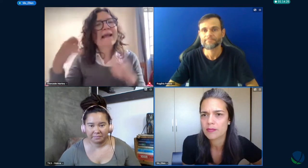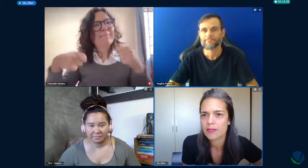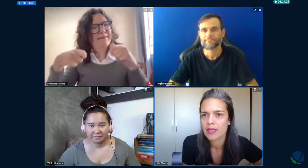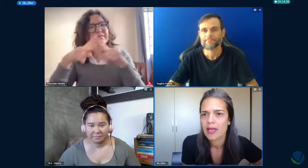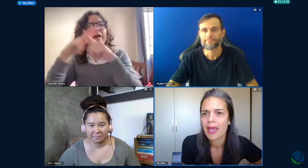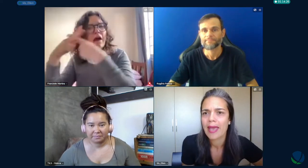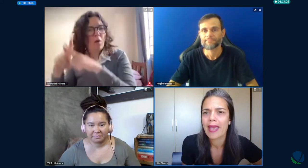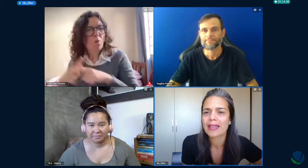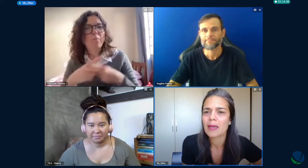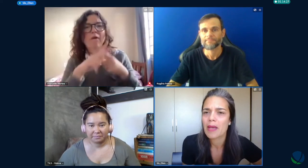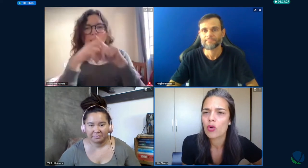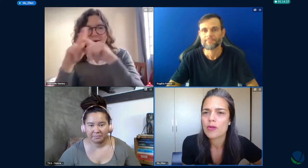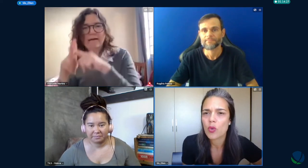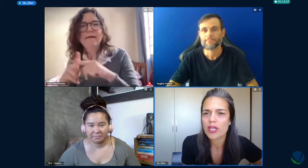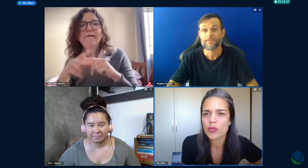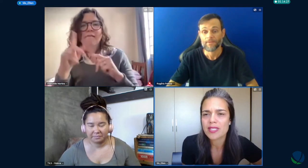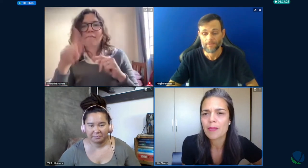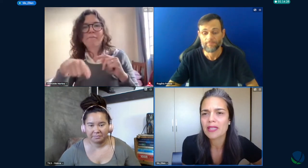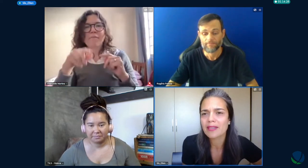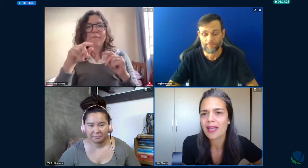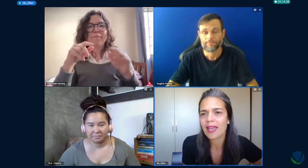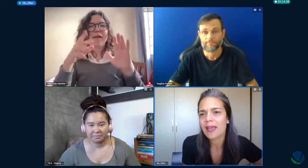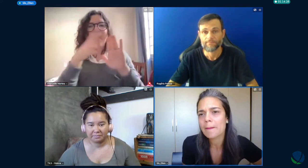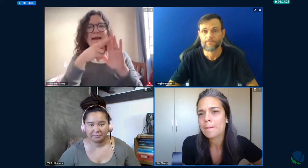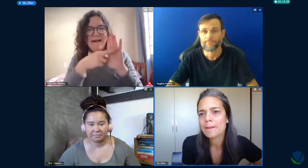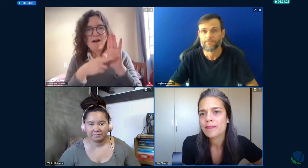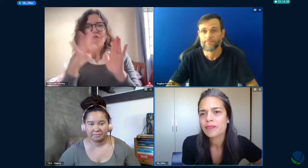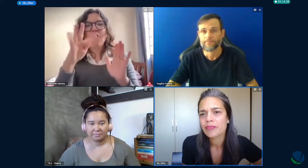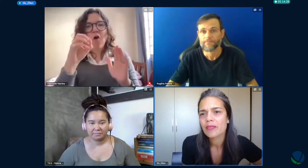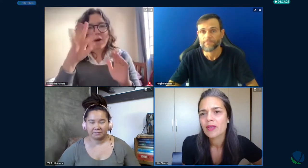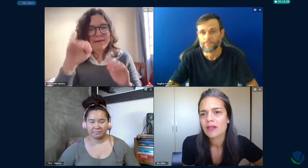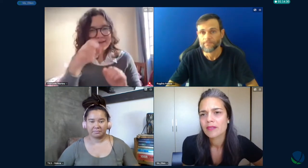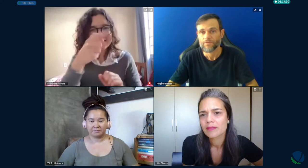correções. Também algumas correções da ABNT,